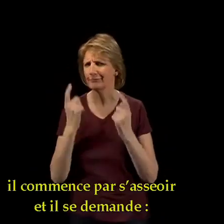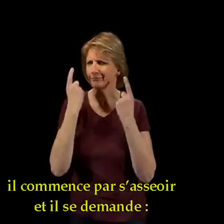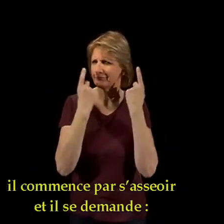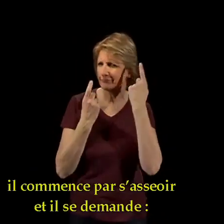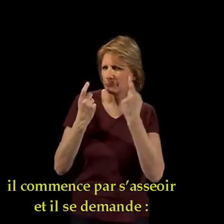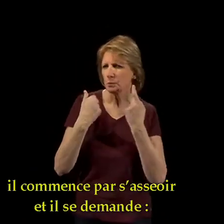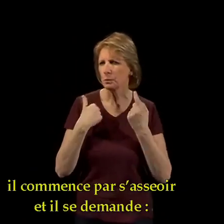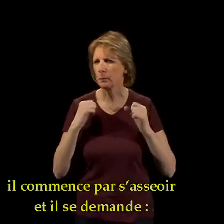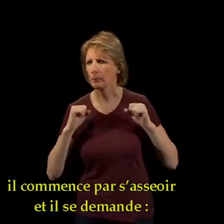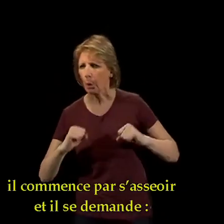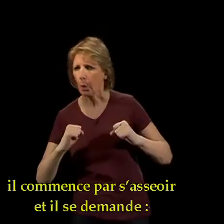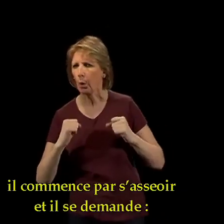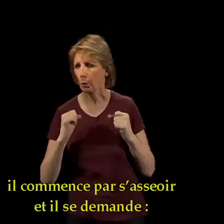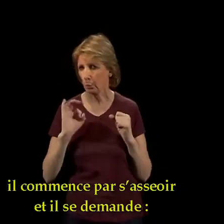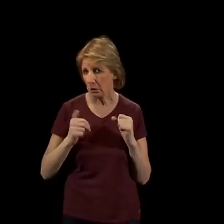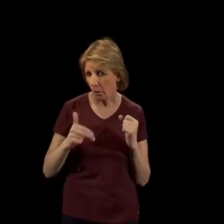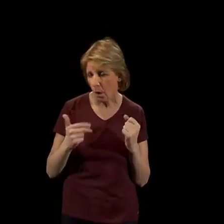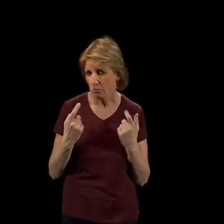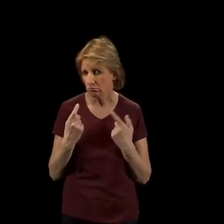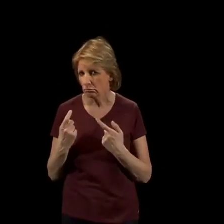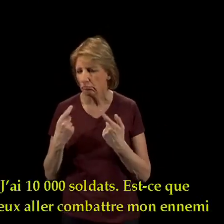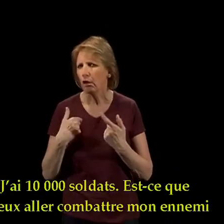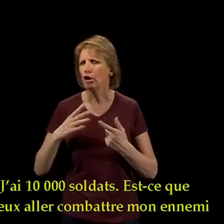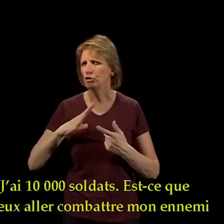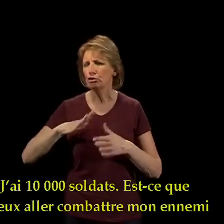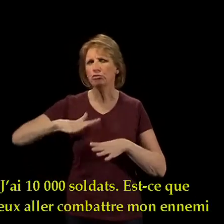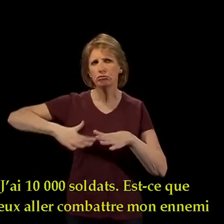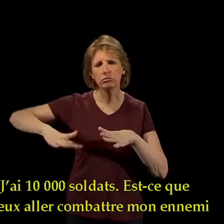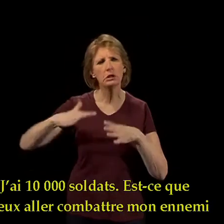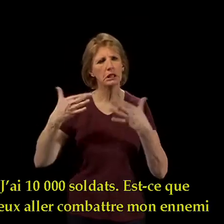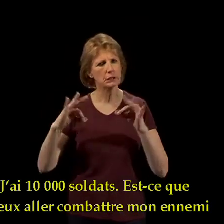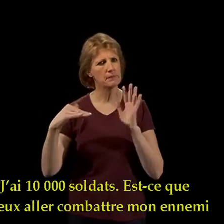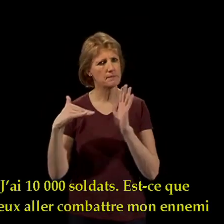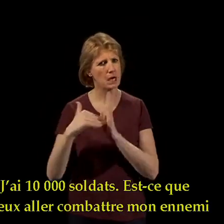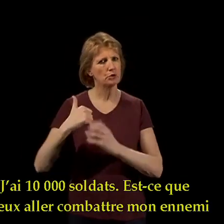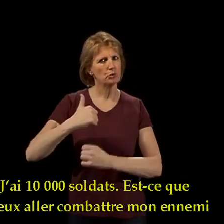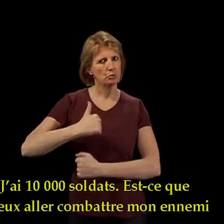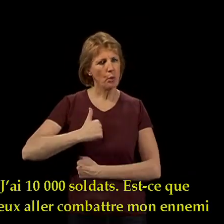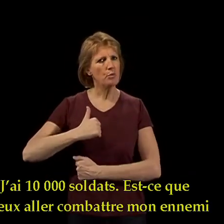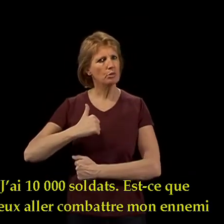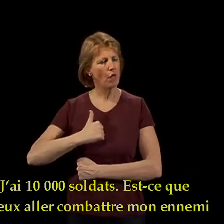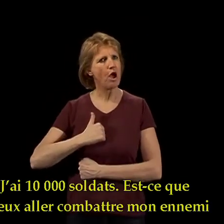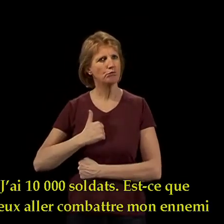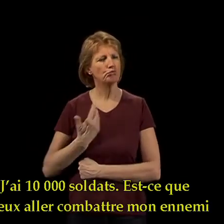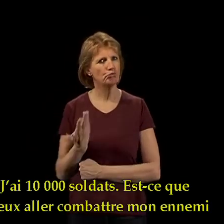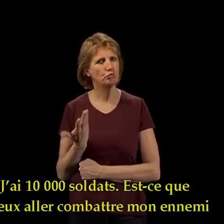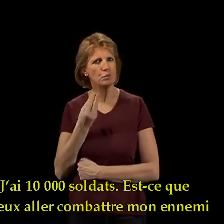il commence par s'asseoir et il se demande: j'ai 10 000 soldats. Est-ce que je peux